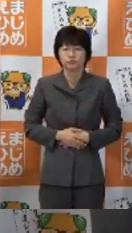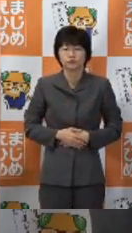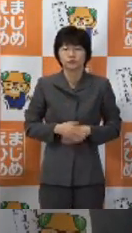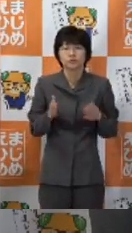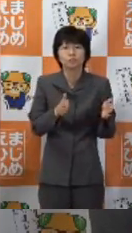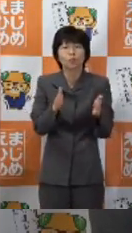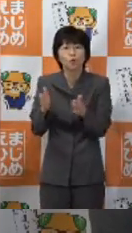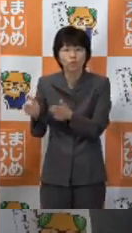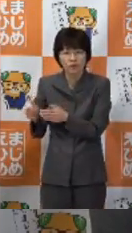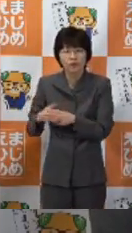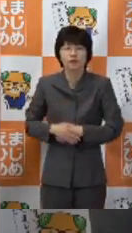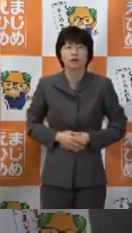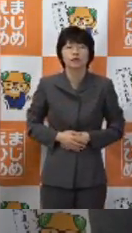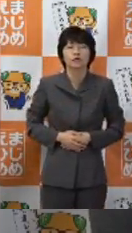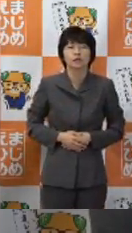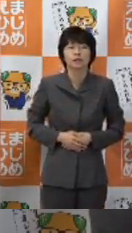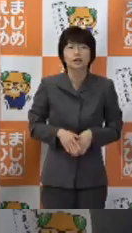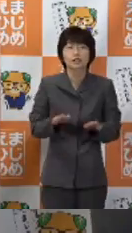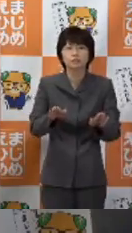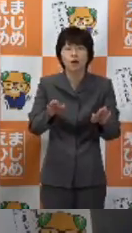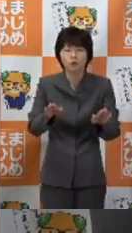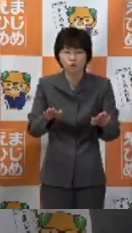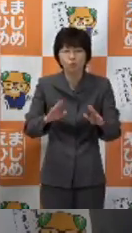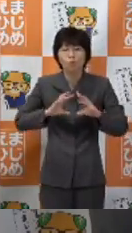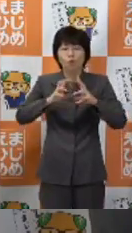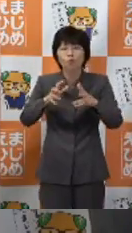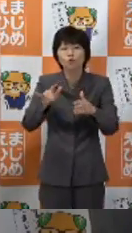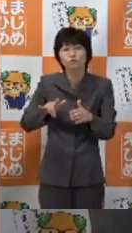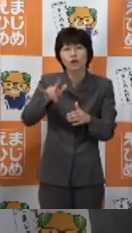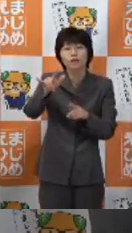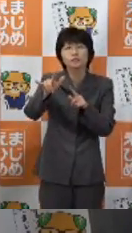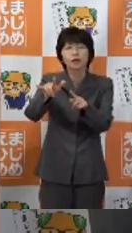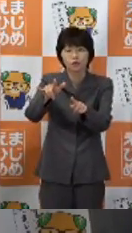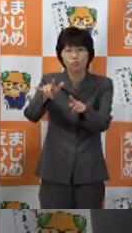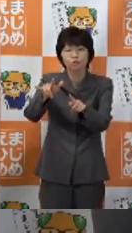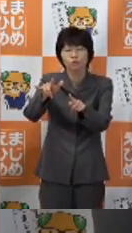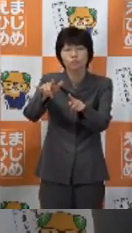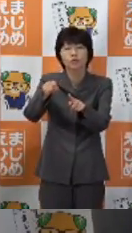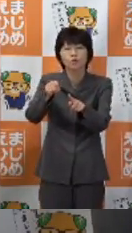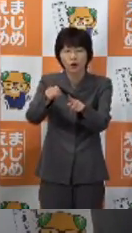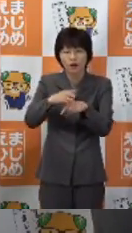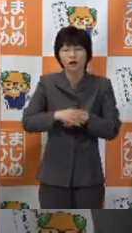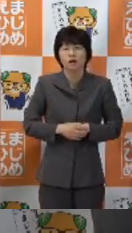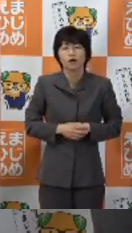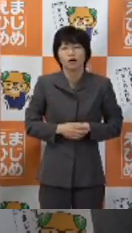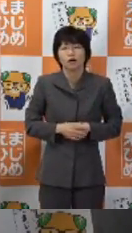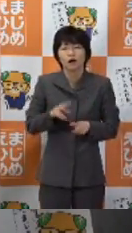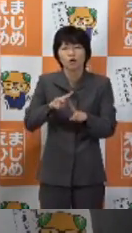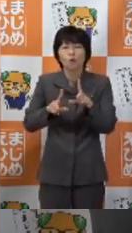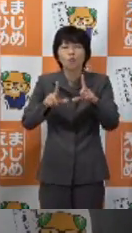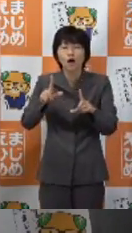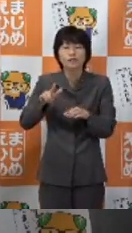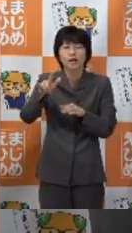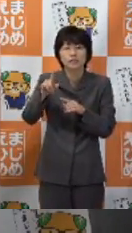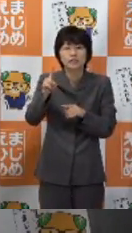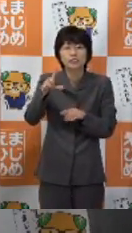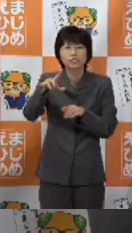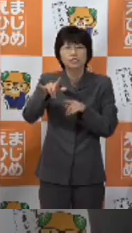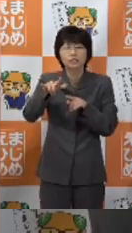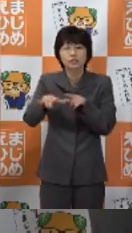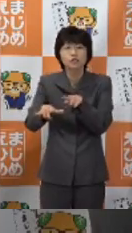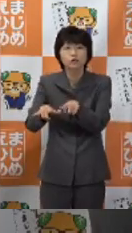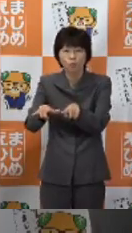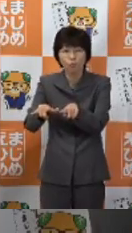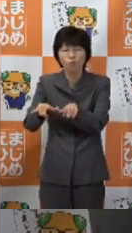サービスに pos モンスを含めていますその一方です現行の国際線旅客